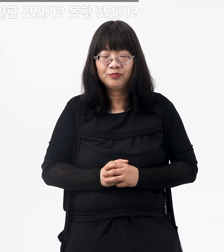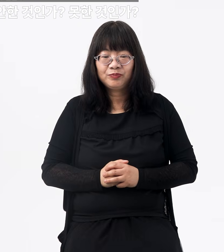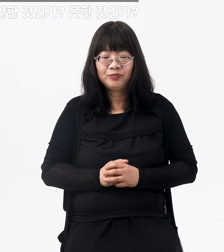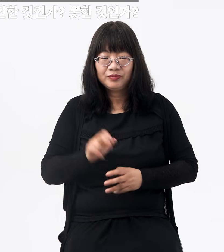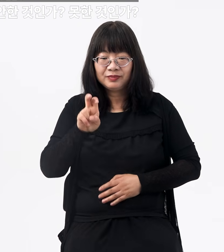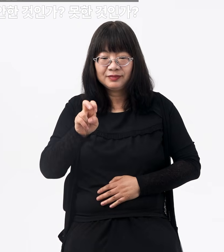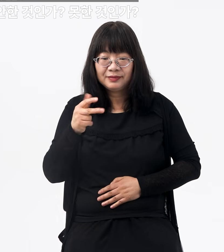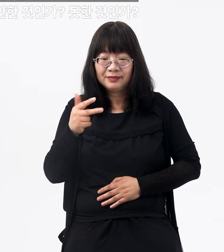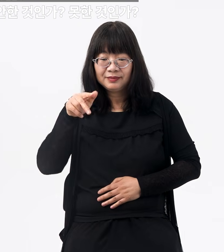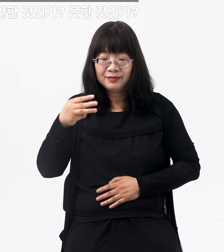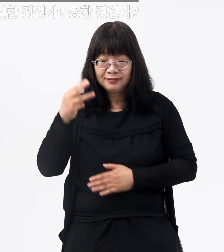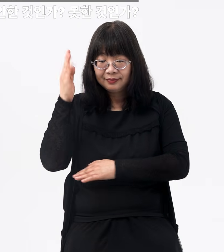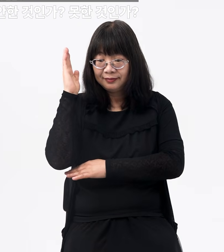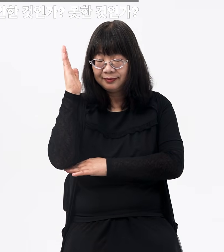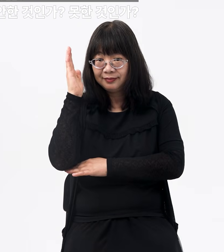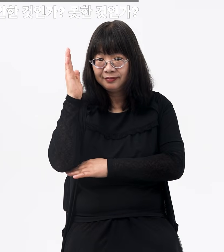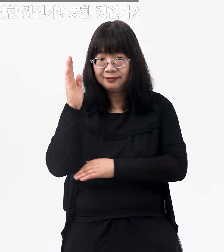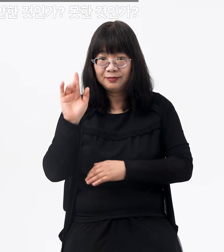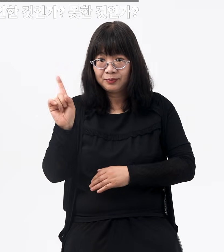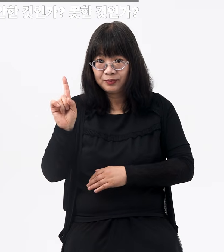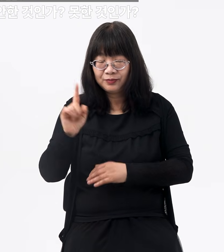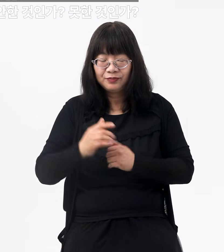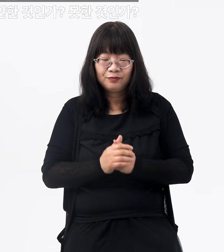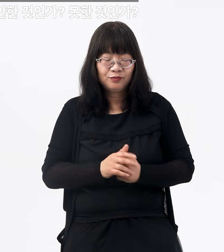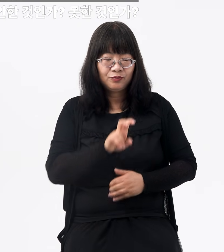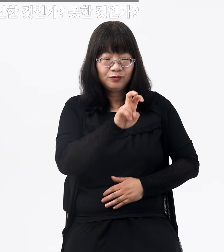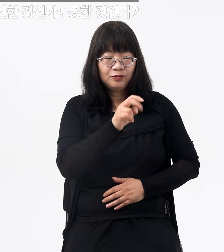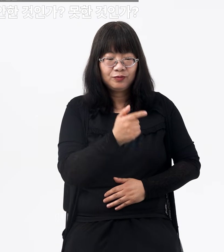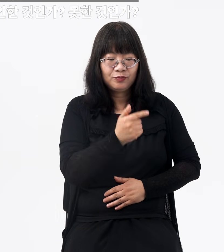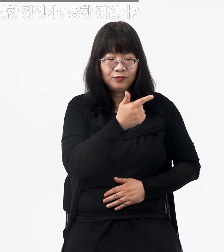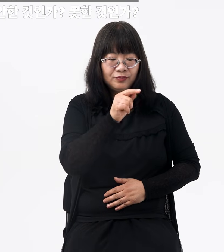27절 한번 볼까요? 므낫세가